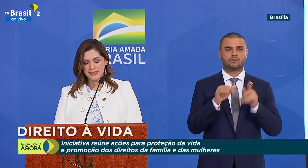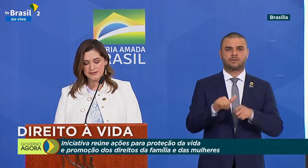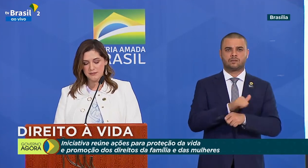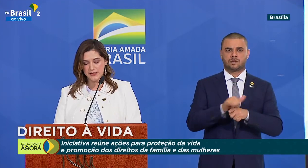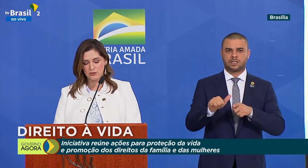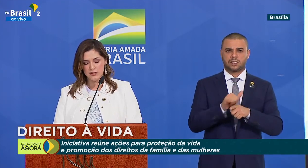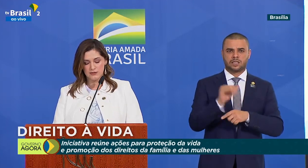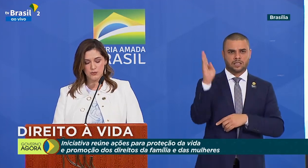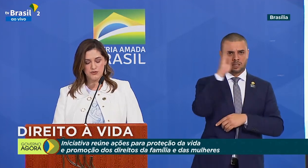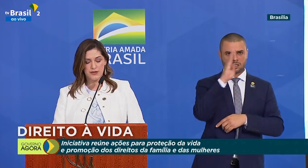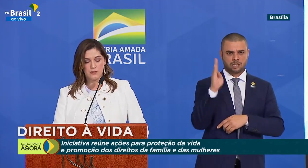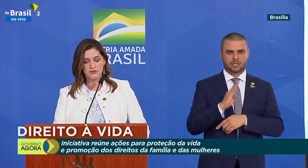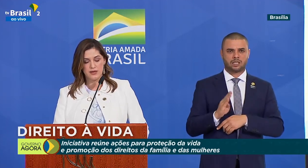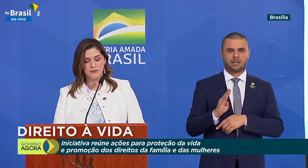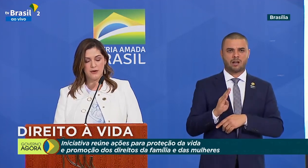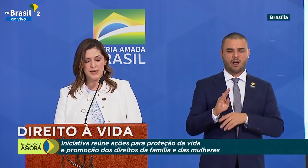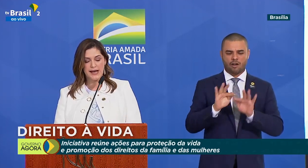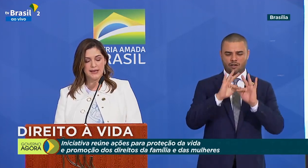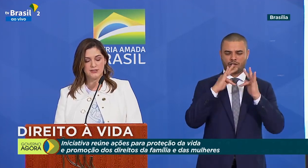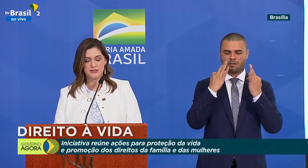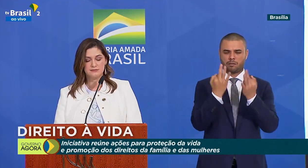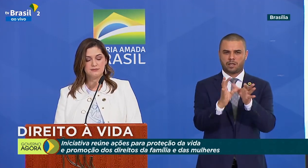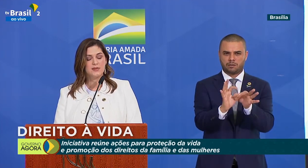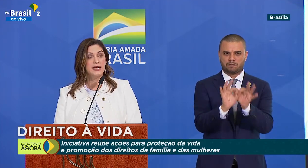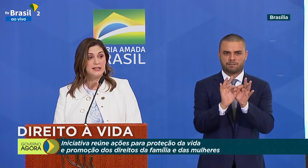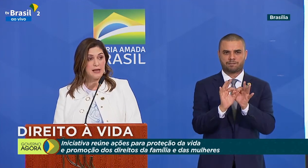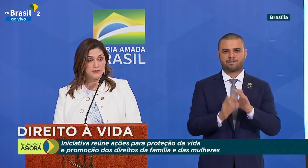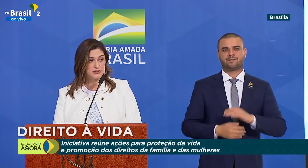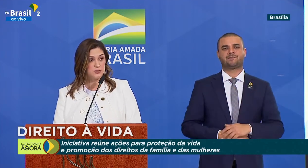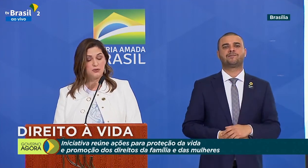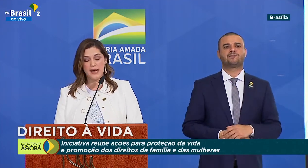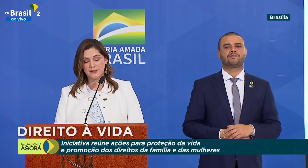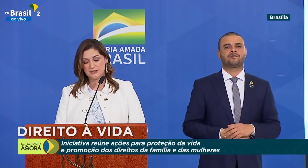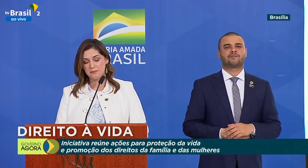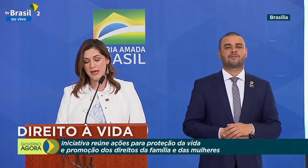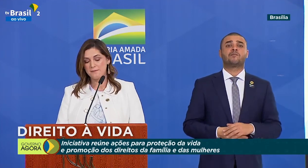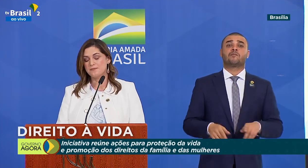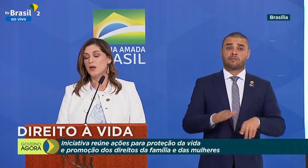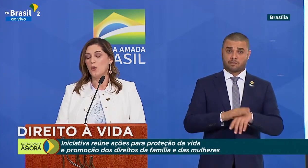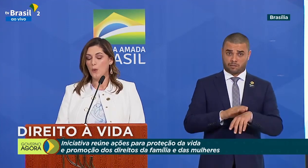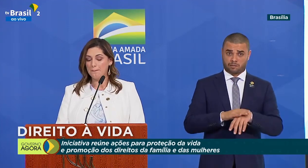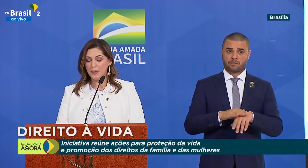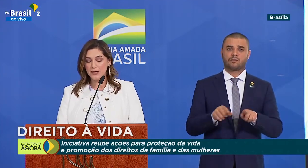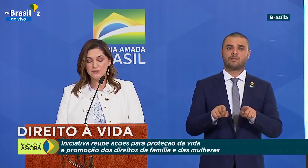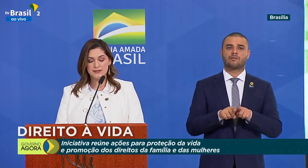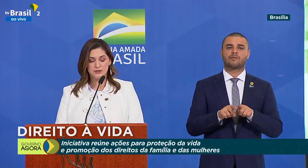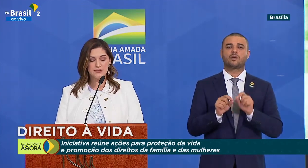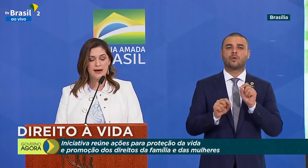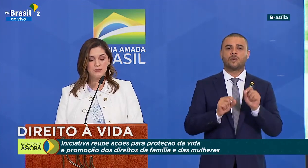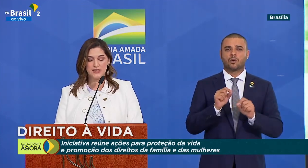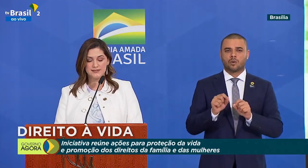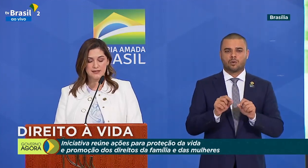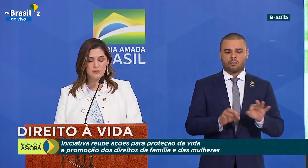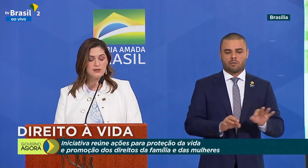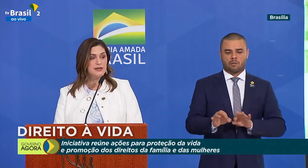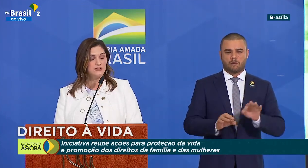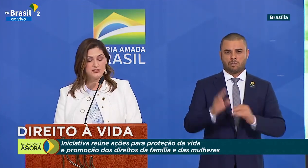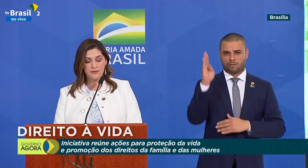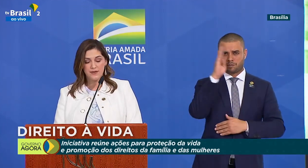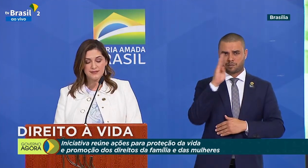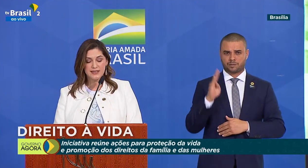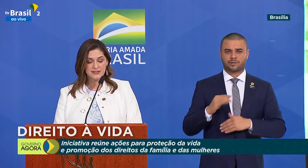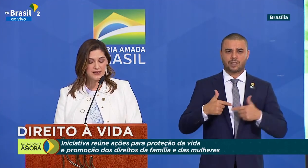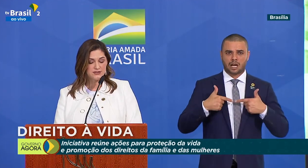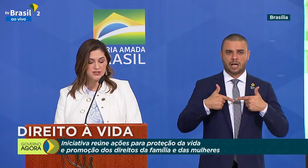de fortalecimento um dos vínculos familiares temos estruturado também o plano nacional de